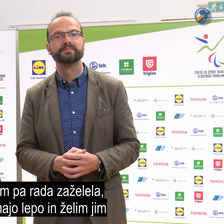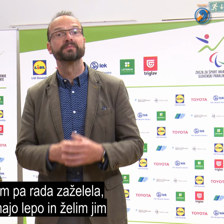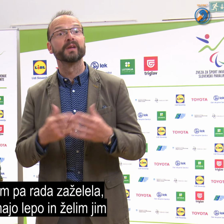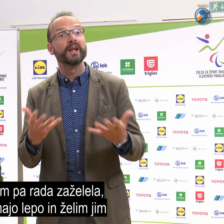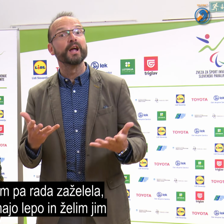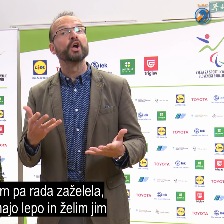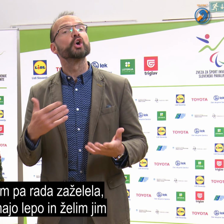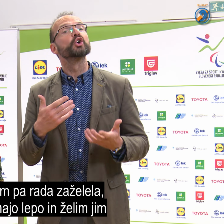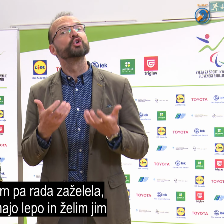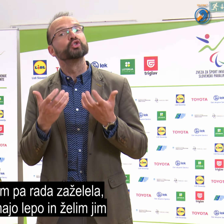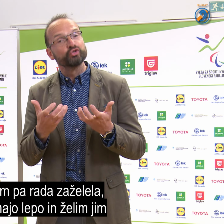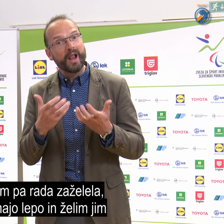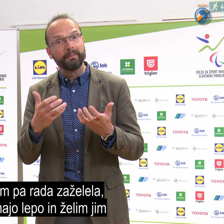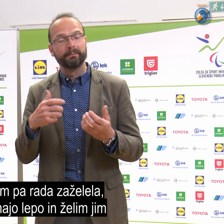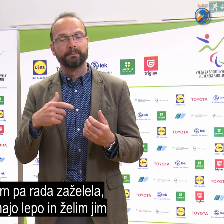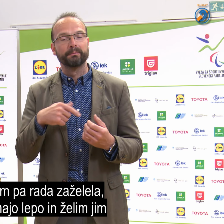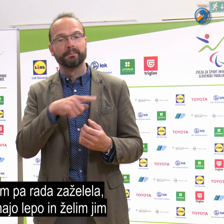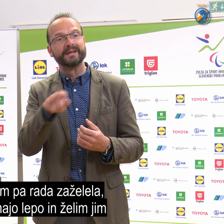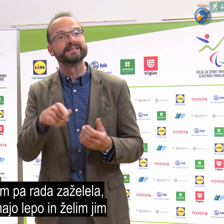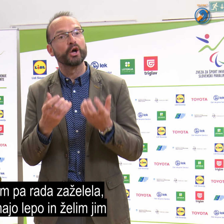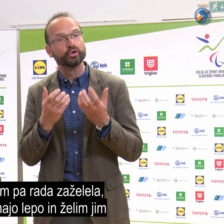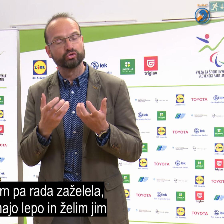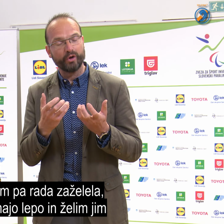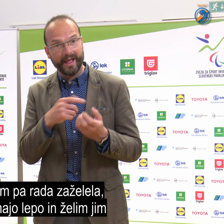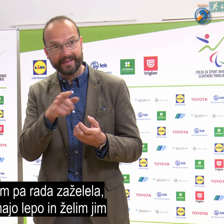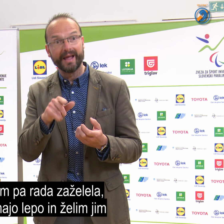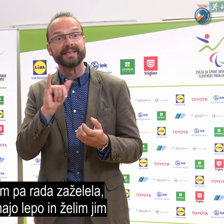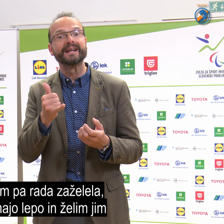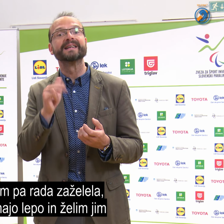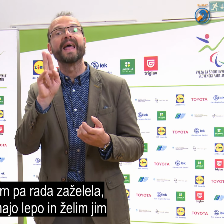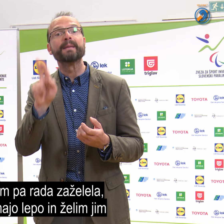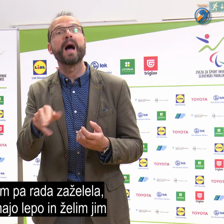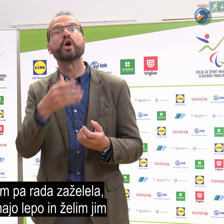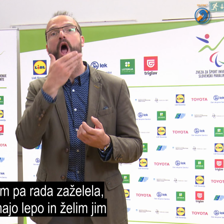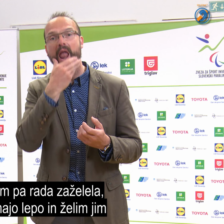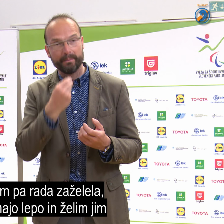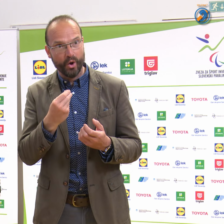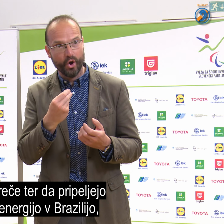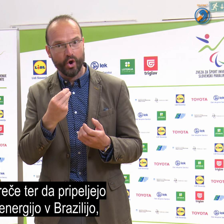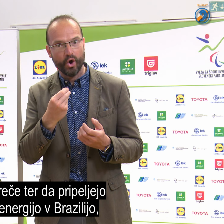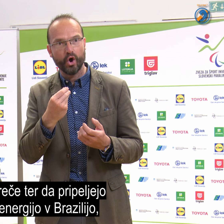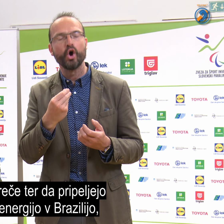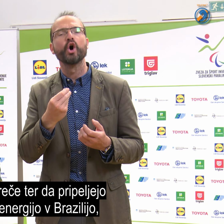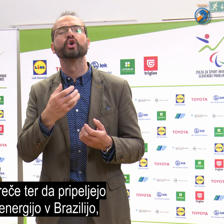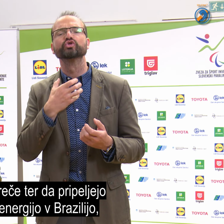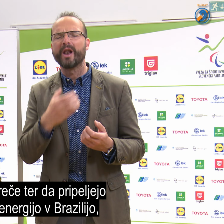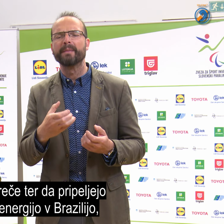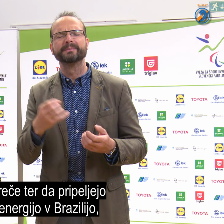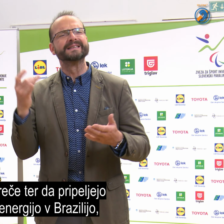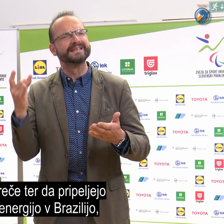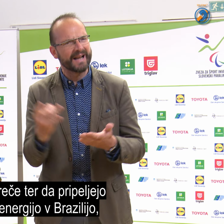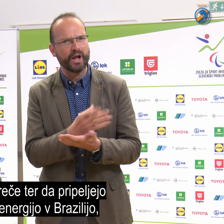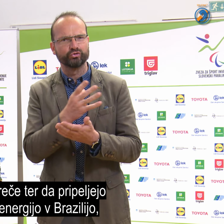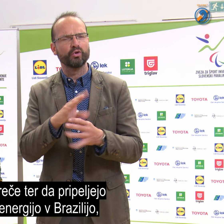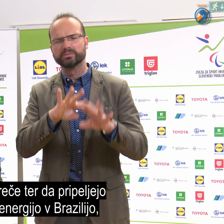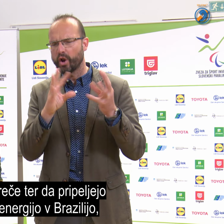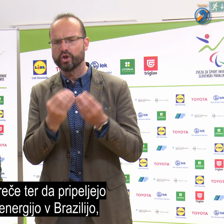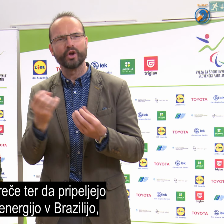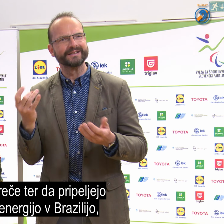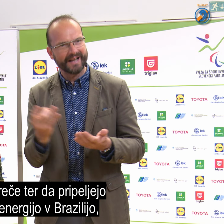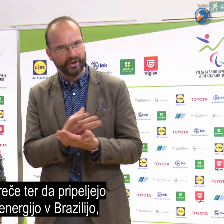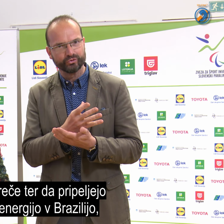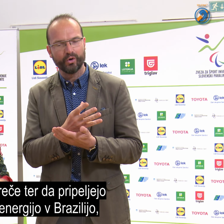Jaz bi pa rada zaželela, da se imajo lepo in da želim celo srečo, da